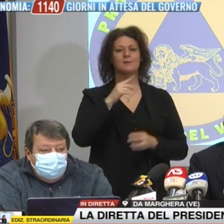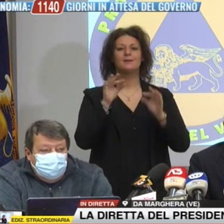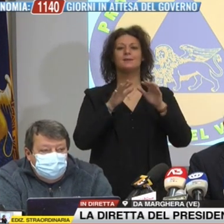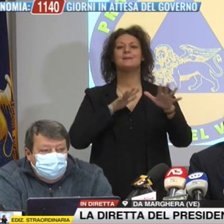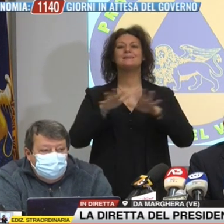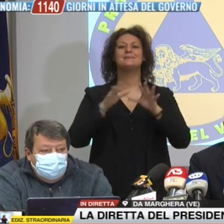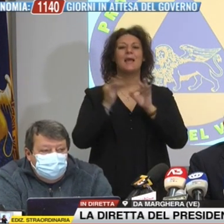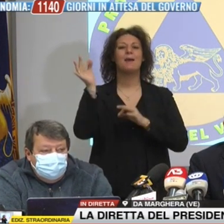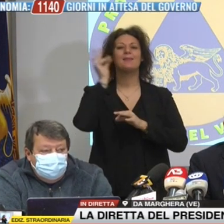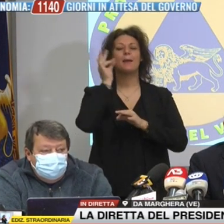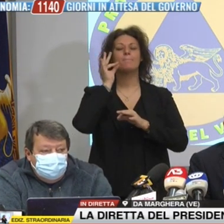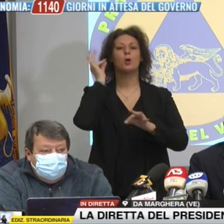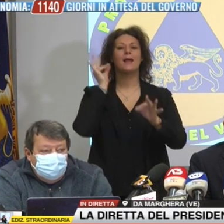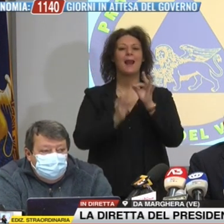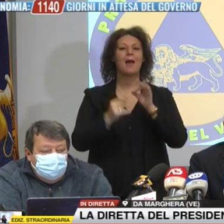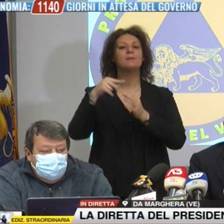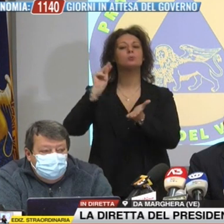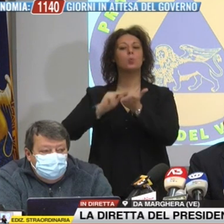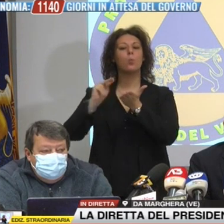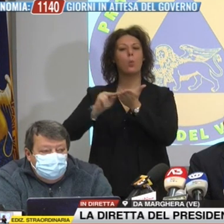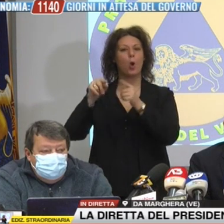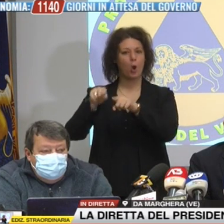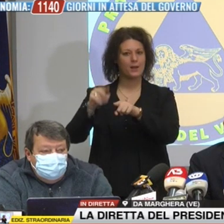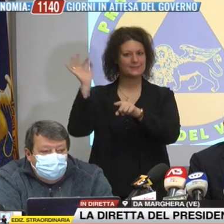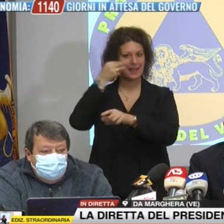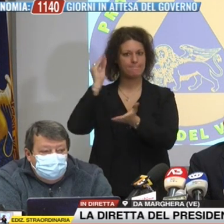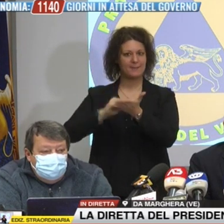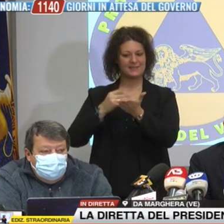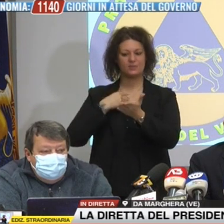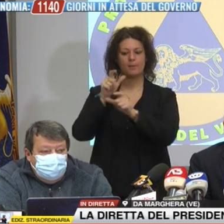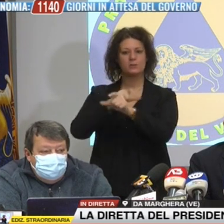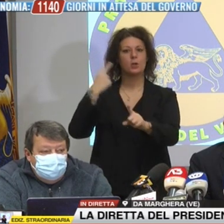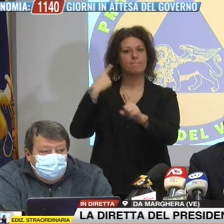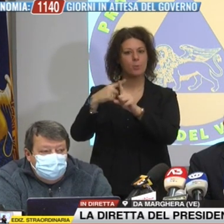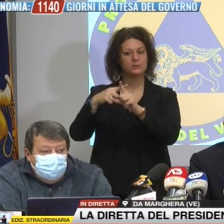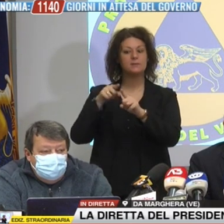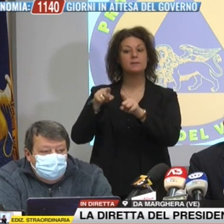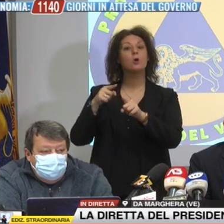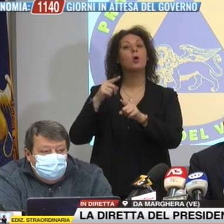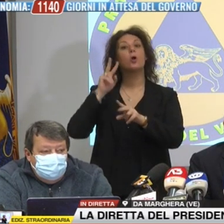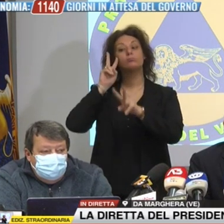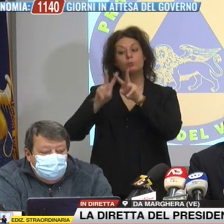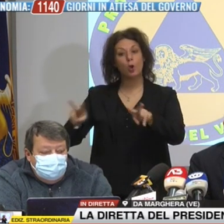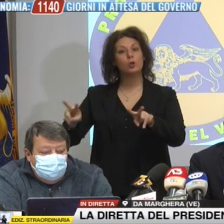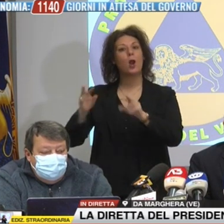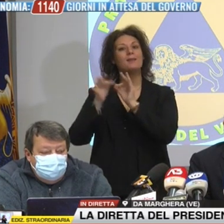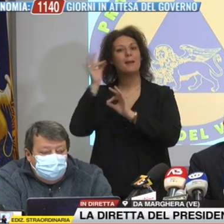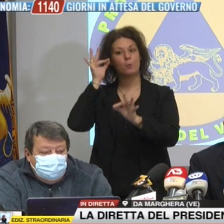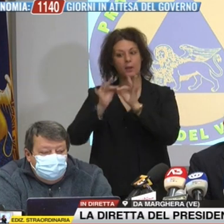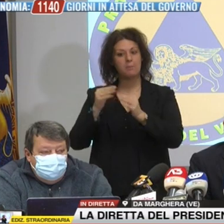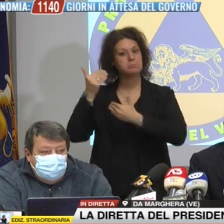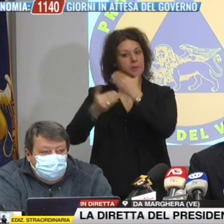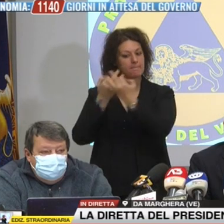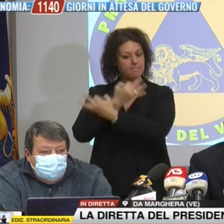rapidi nelle scuole per testare le classi in presenza di un positivo stanno procedendo senza intoppi o è vero che ci sono ritardi e